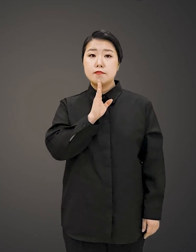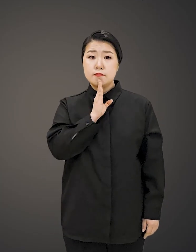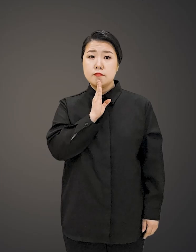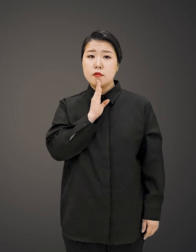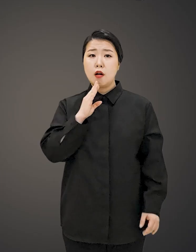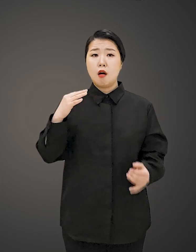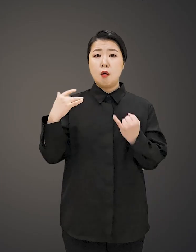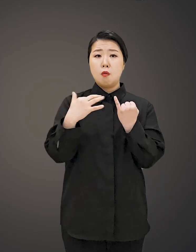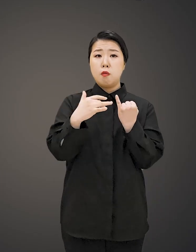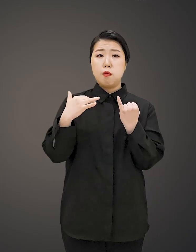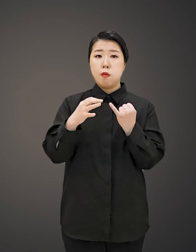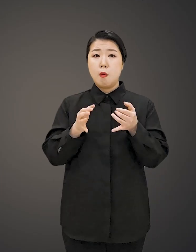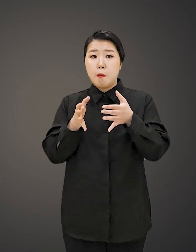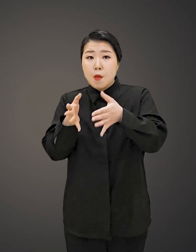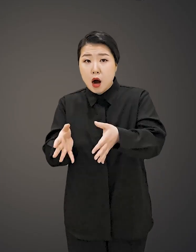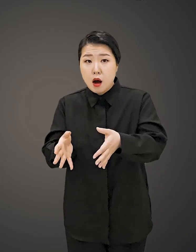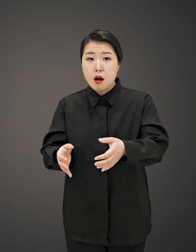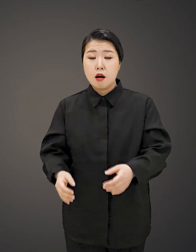정말 유혹에 빠진 걸까?